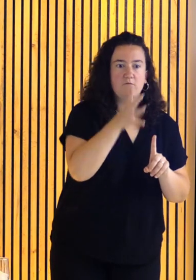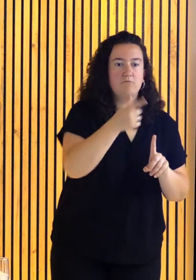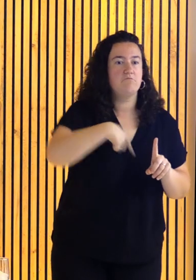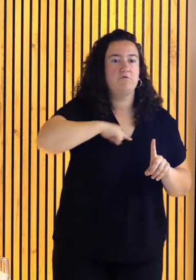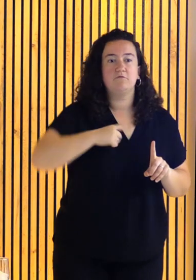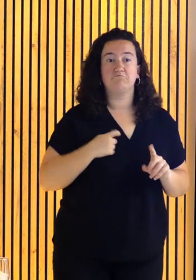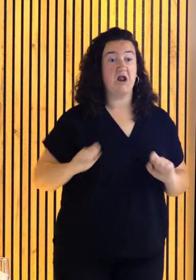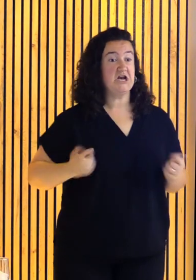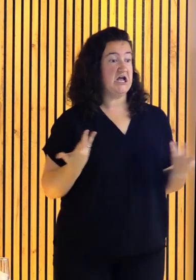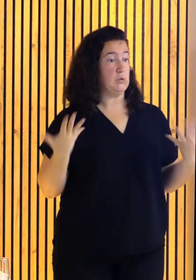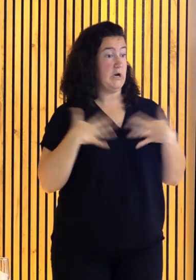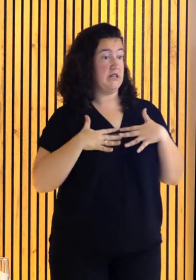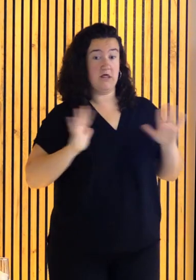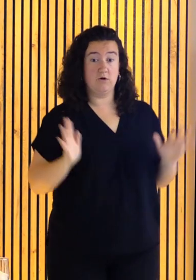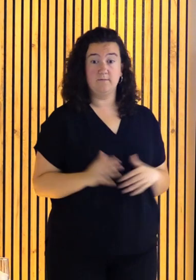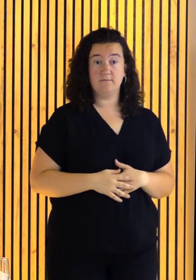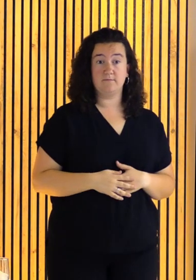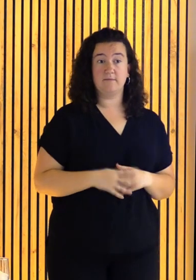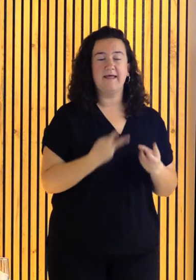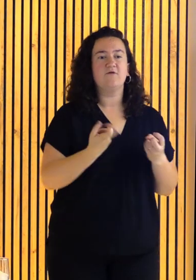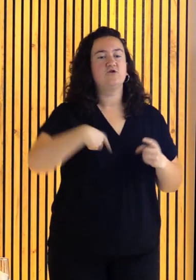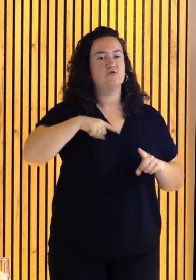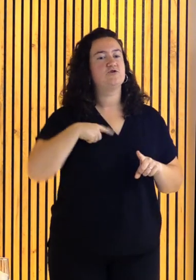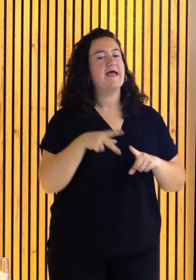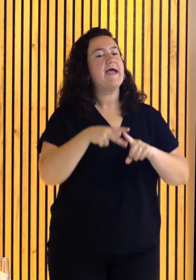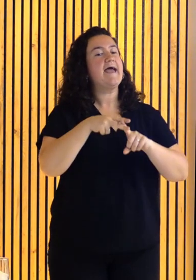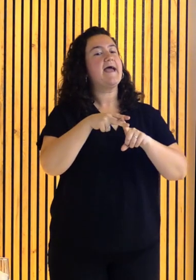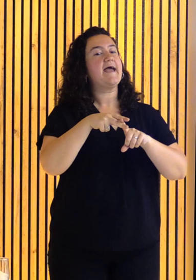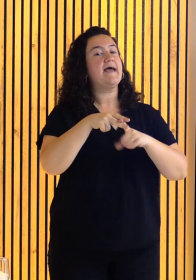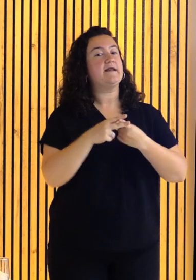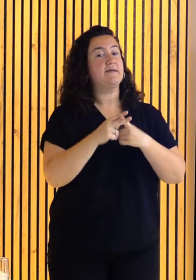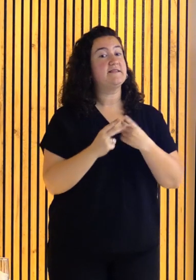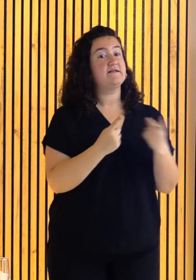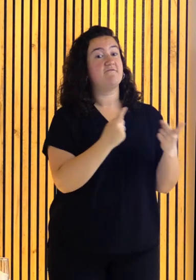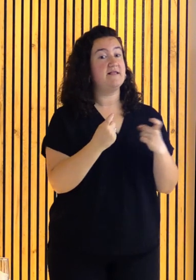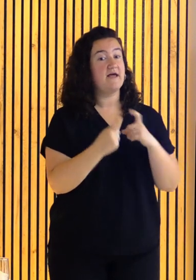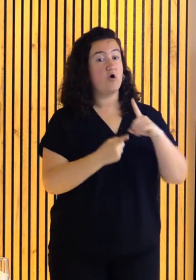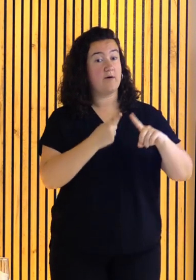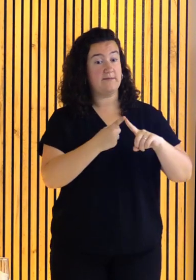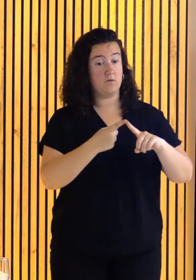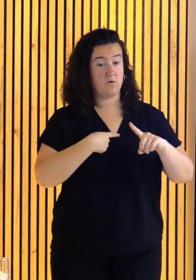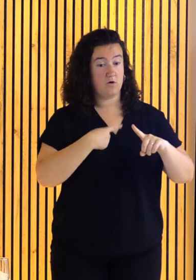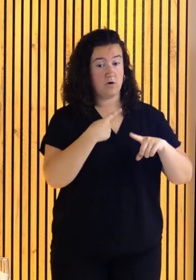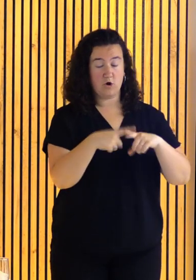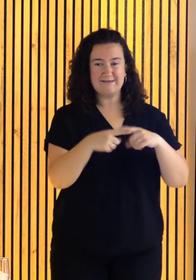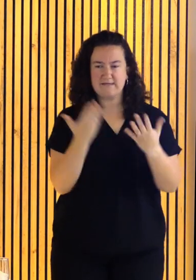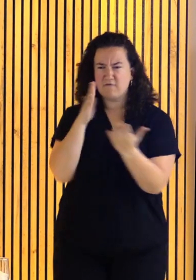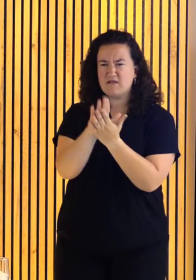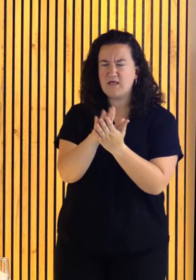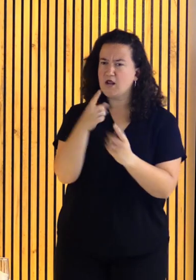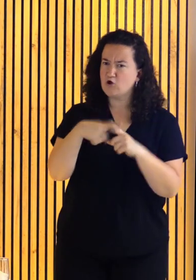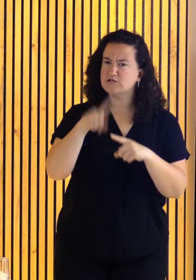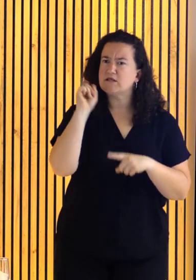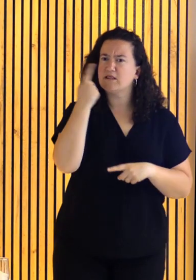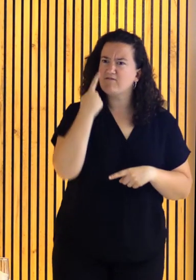daukagulako. Orduan, tresna falta zaizkigu horrelako gauzei aurre egiteko eta horrelako gauzak identifikatzeko eta esateko.